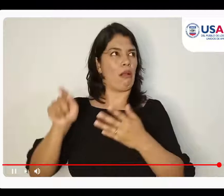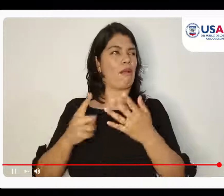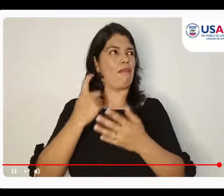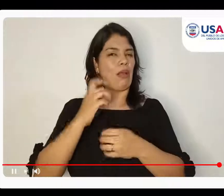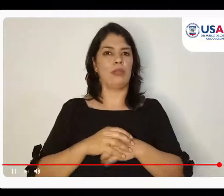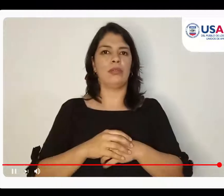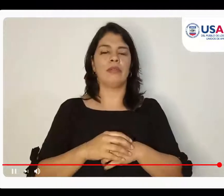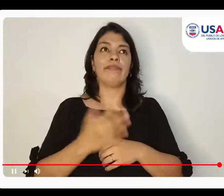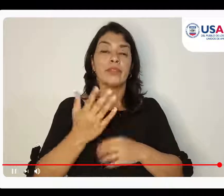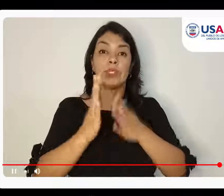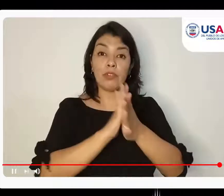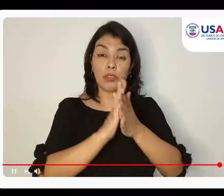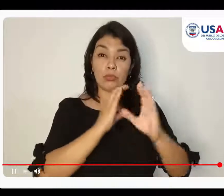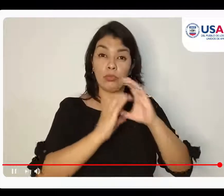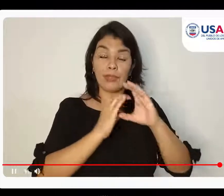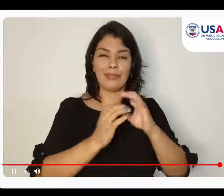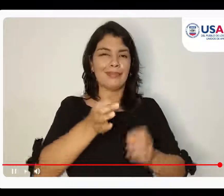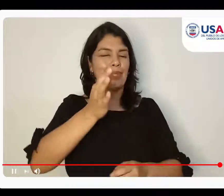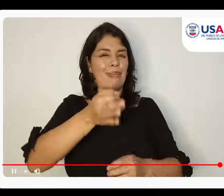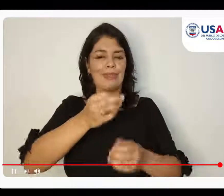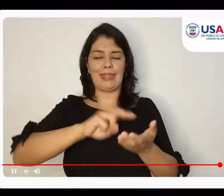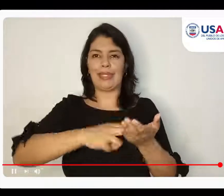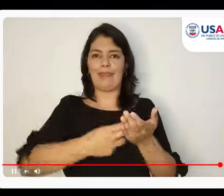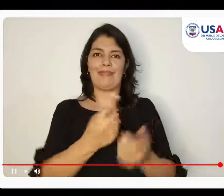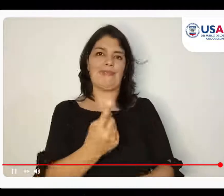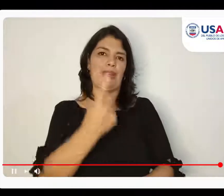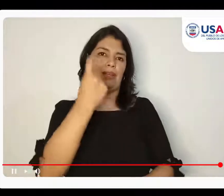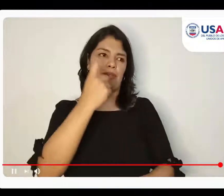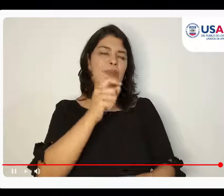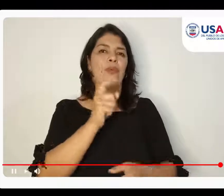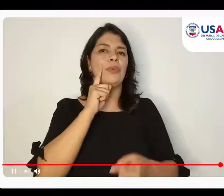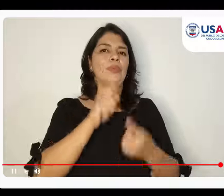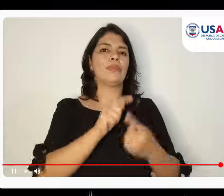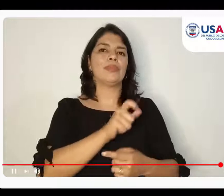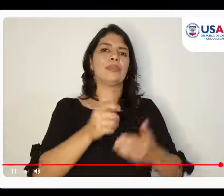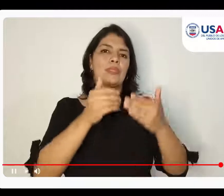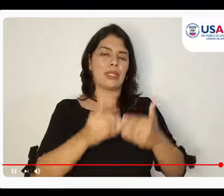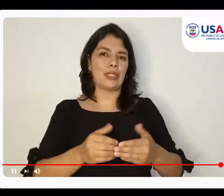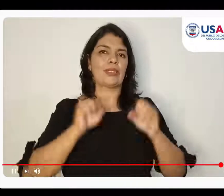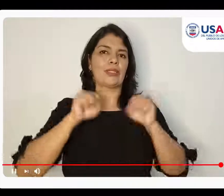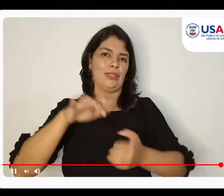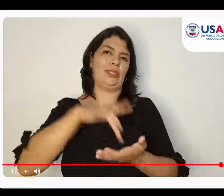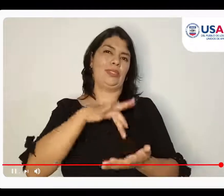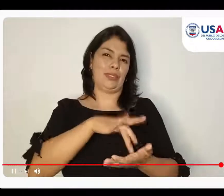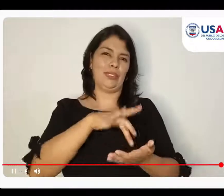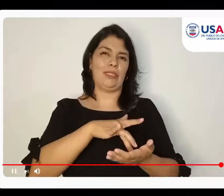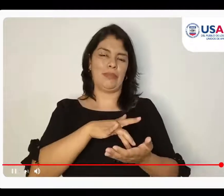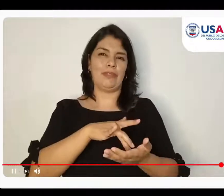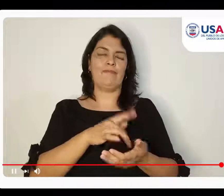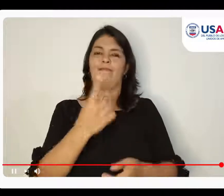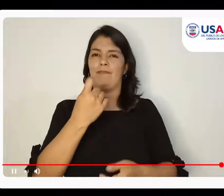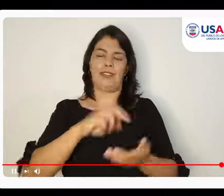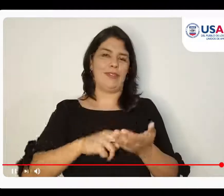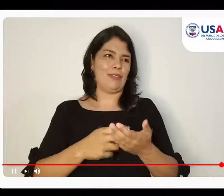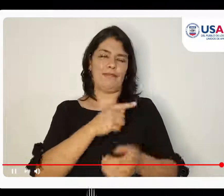se identifica la ausencia de intérpretes de lengua de señas para que la población con discapacidad auditiva pueda realizar un proceso de participación